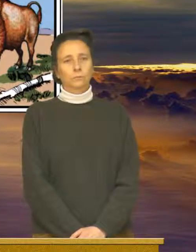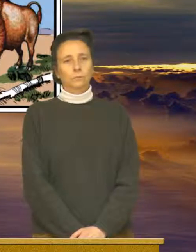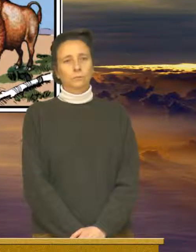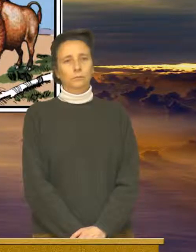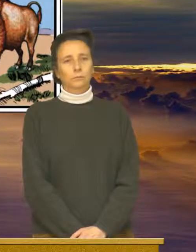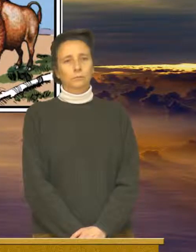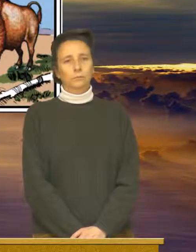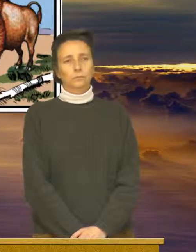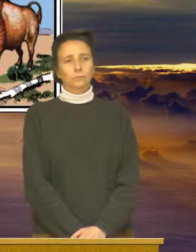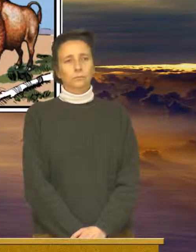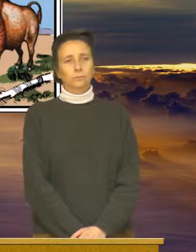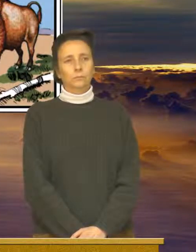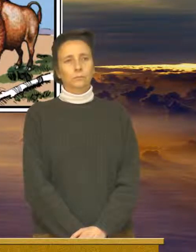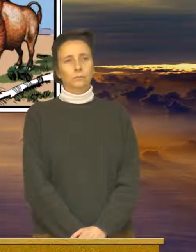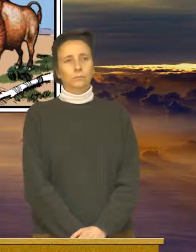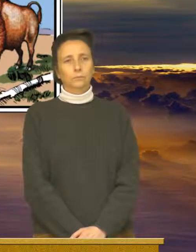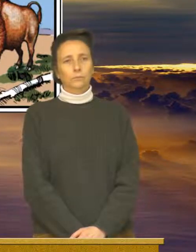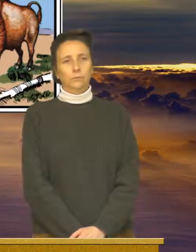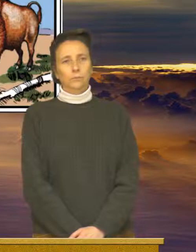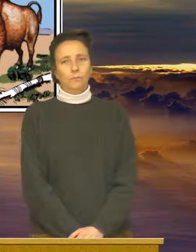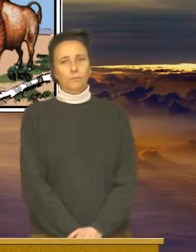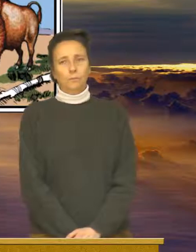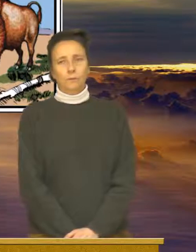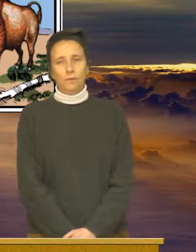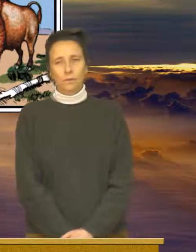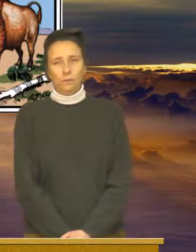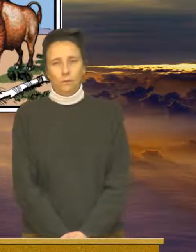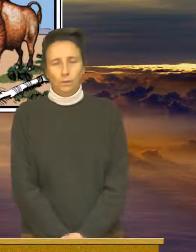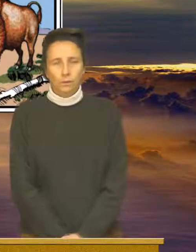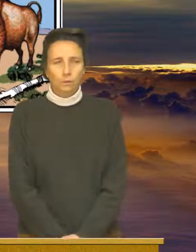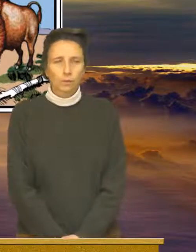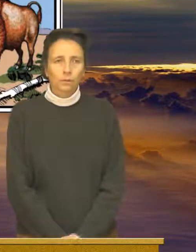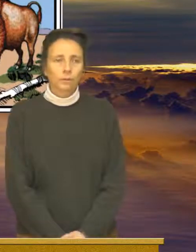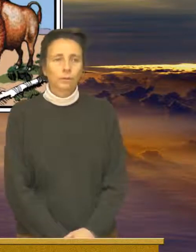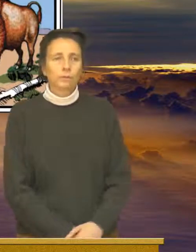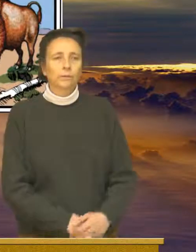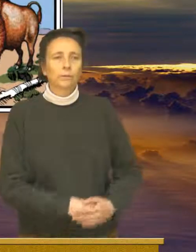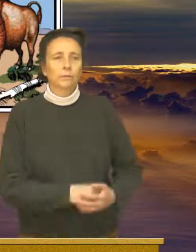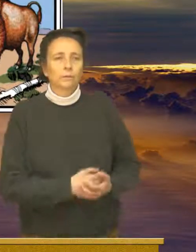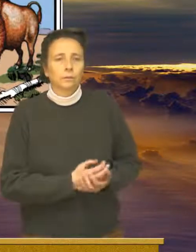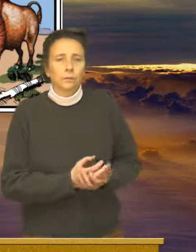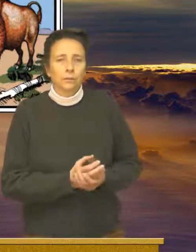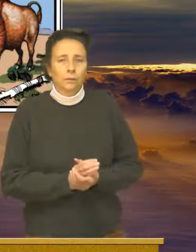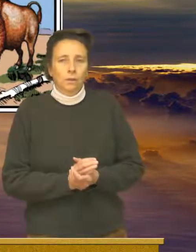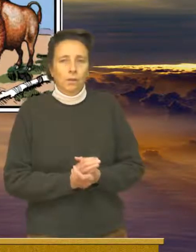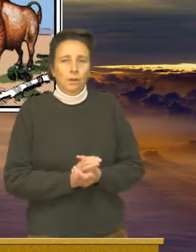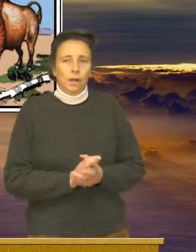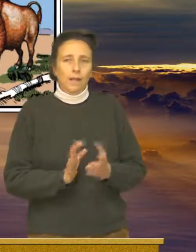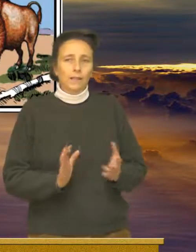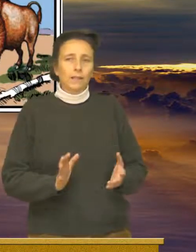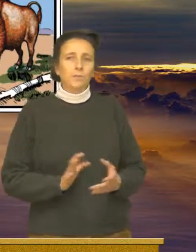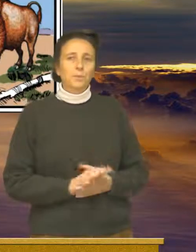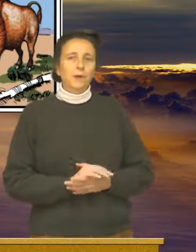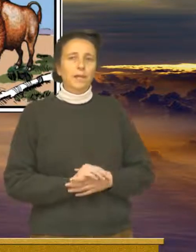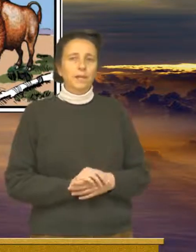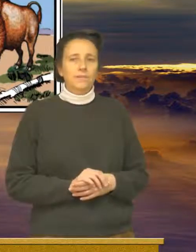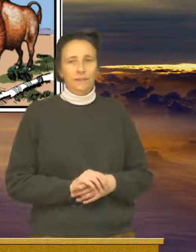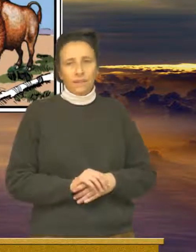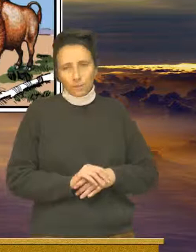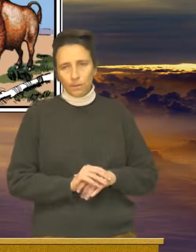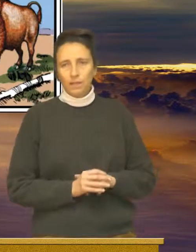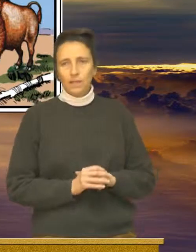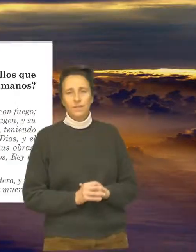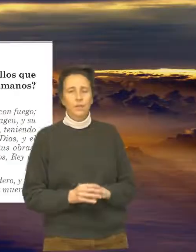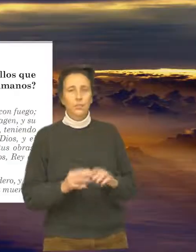y terrible. ¿Y cómo podemos vencer en ese tiempo? ¿Qué dicen aquí los versículos bíblicos, Raquel? Aquí tenemos